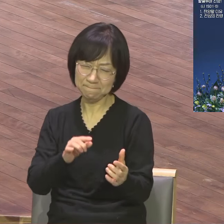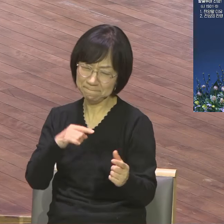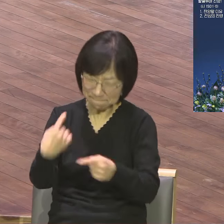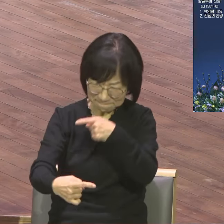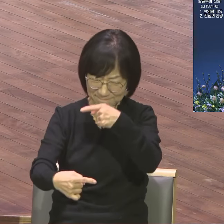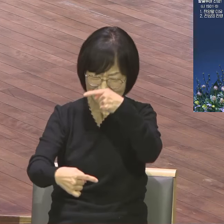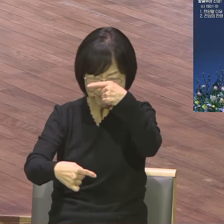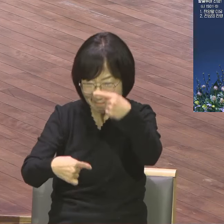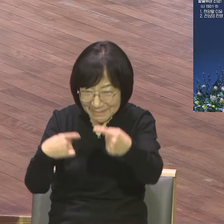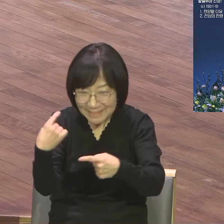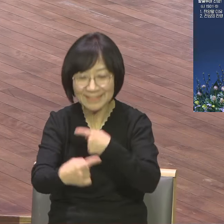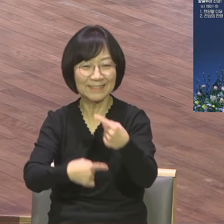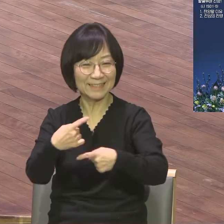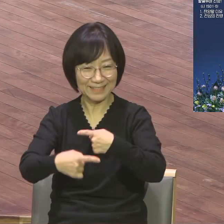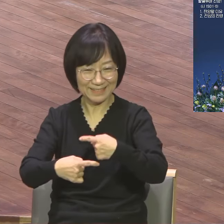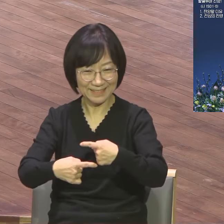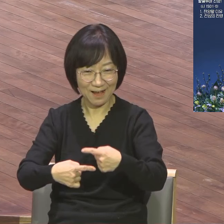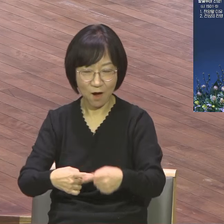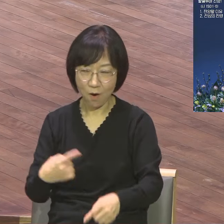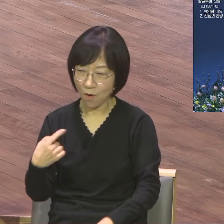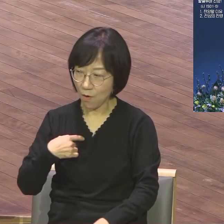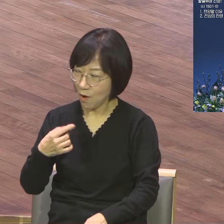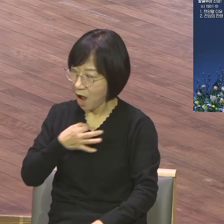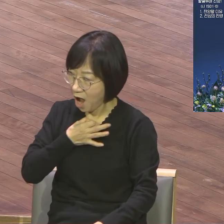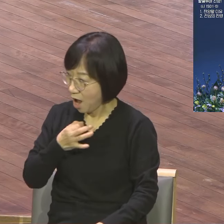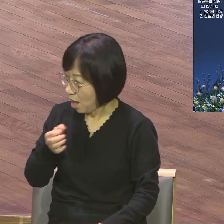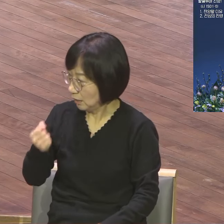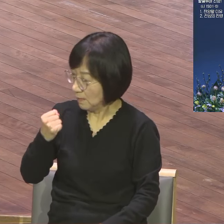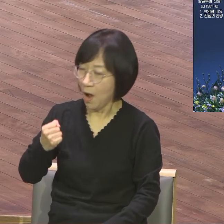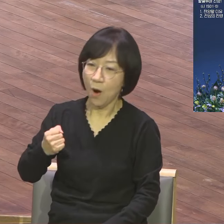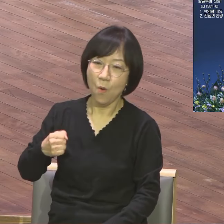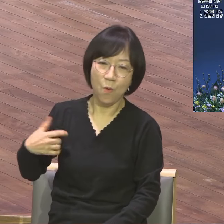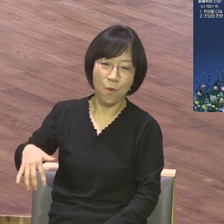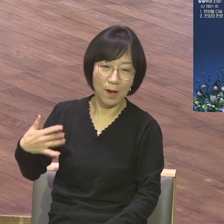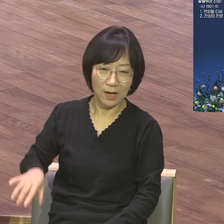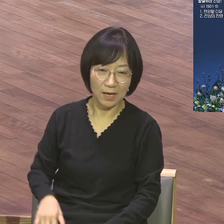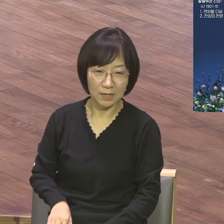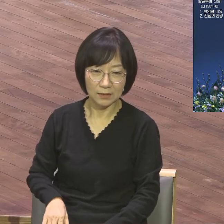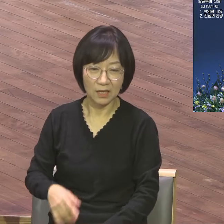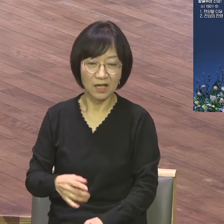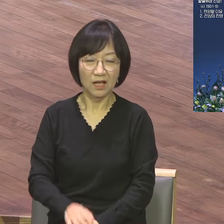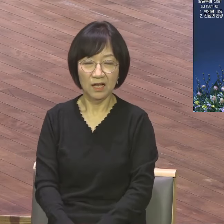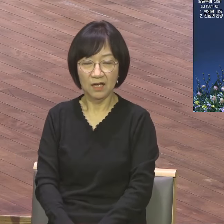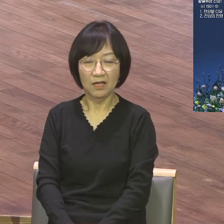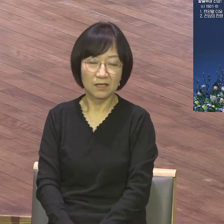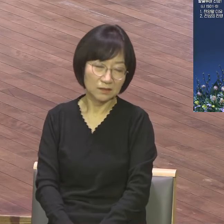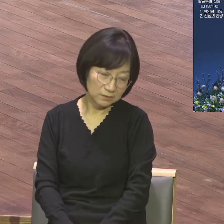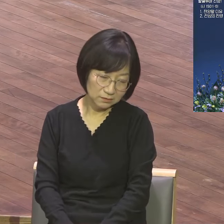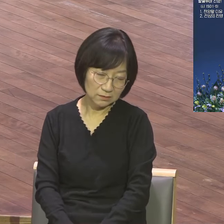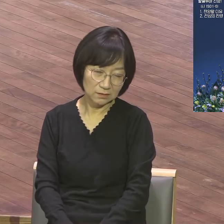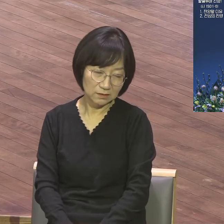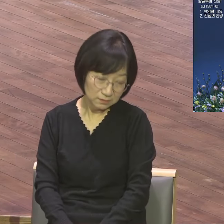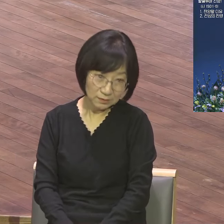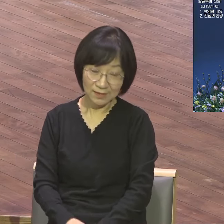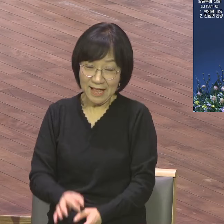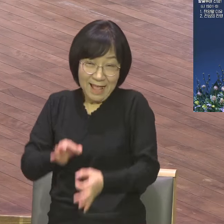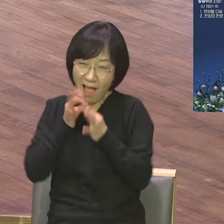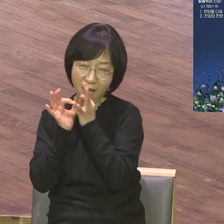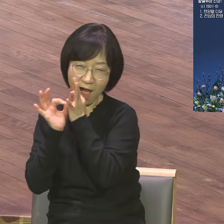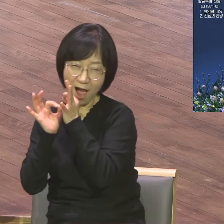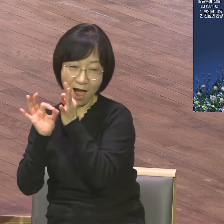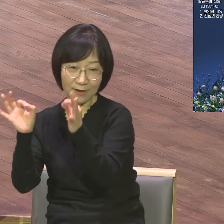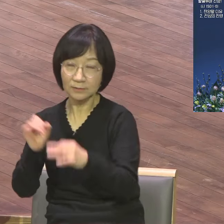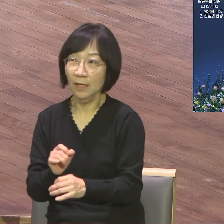그래서 좋아요. 힘있어 좋아요. 졸던 인간들 잡살이 잡혀있던 사람들이 정신 번쩍 차리게 그냥